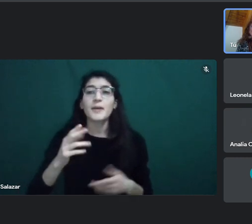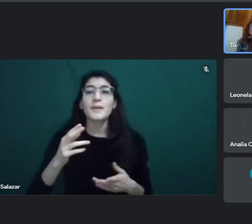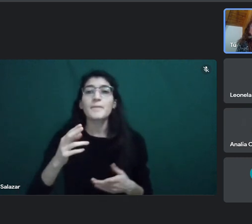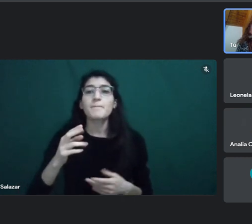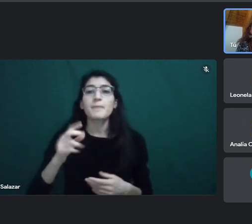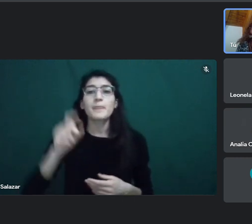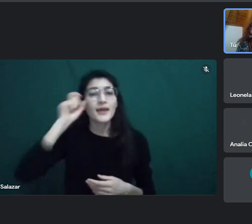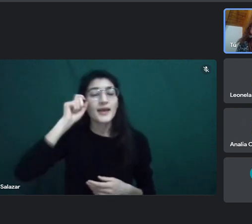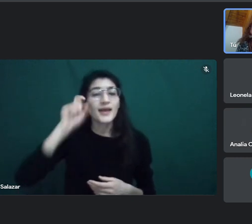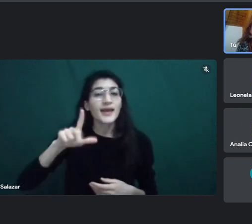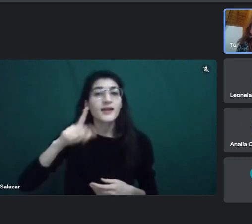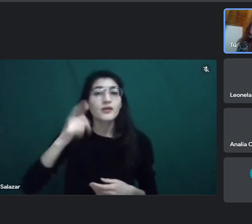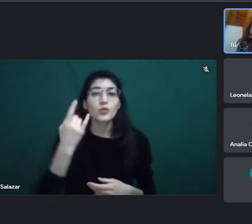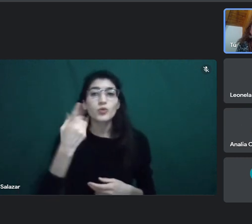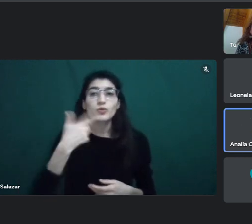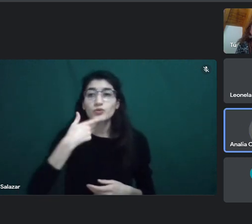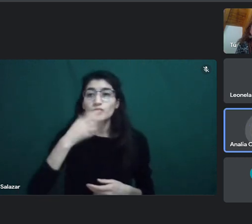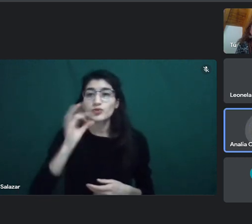TICs?